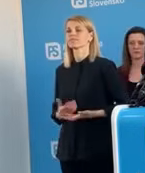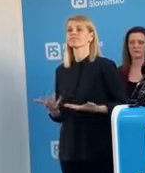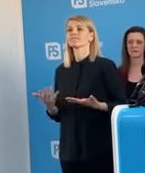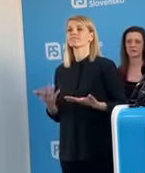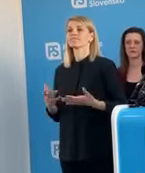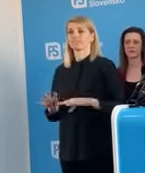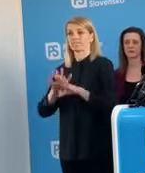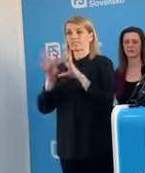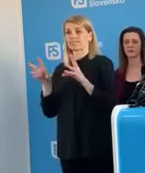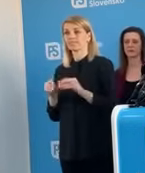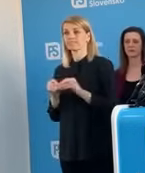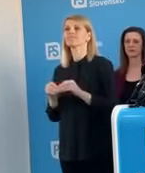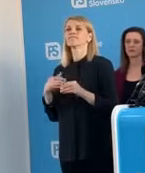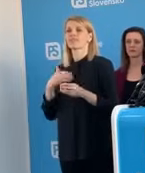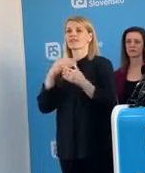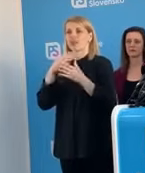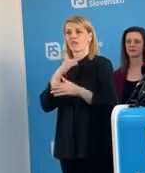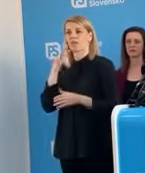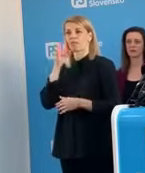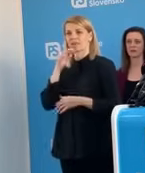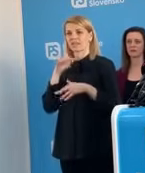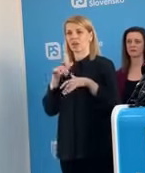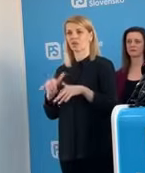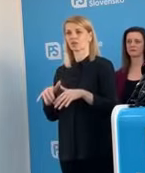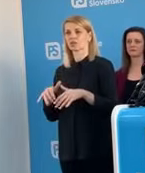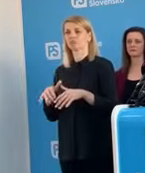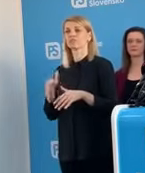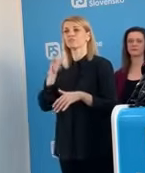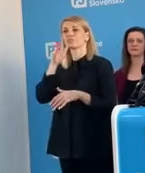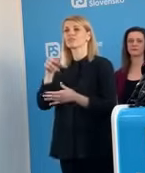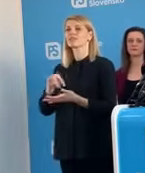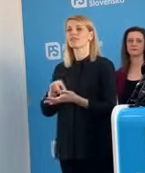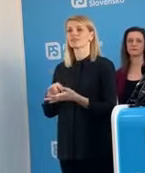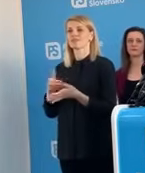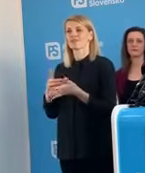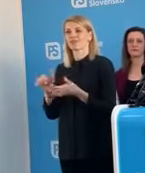Takže ak nie sú ďalšie otázky, tak vám ďakujem veľmi pekne za účasť a budem sa